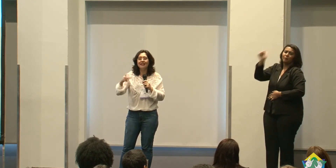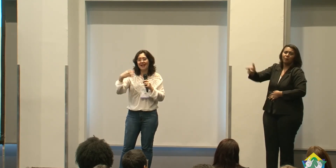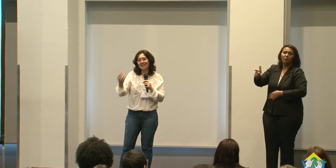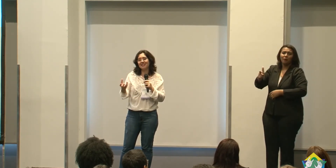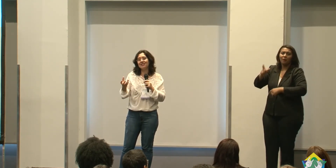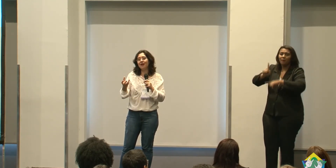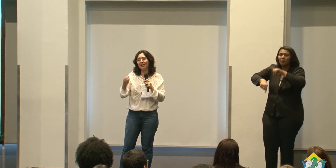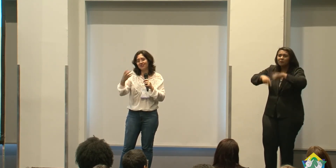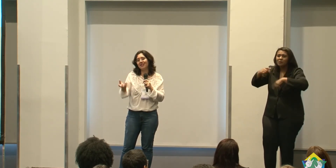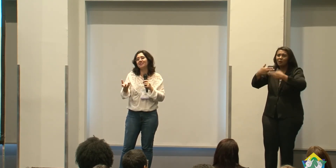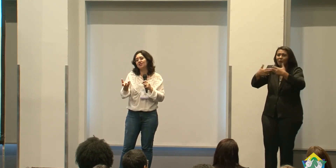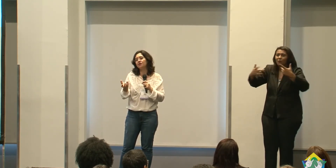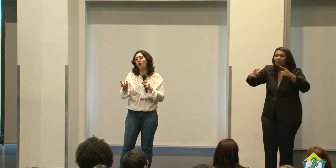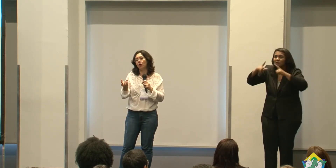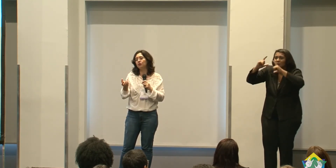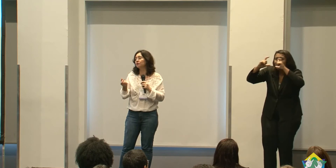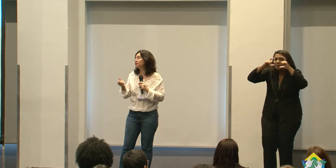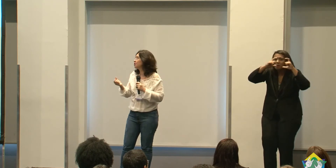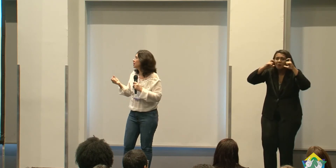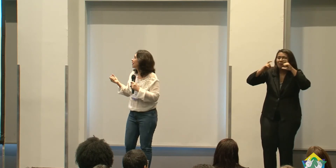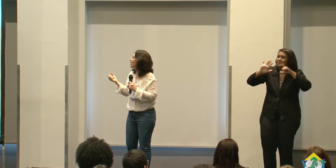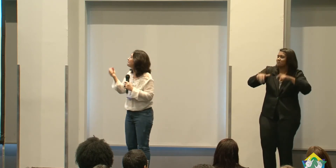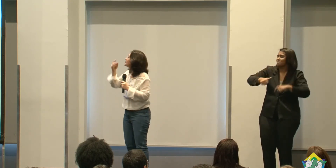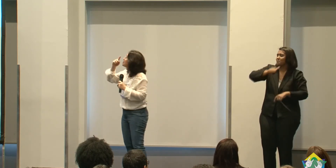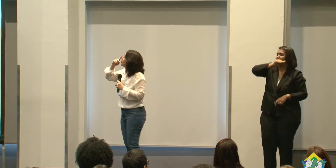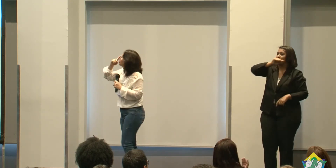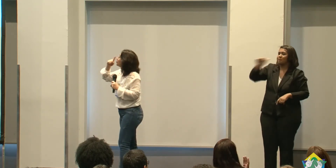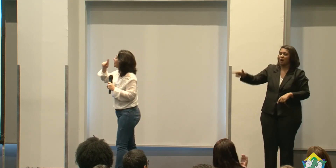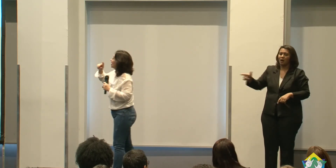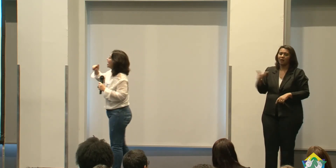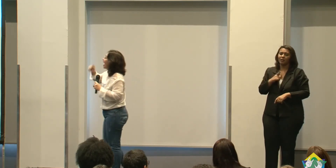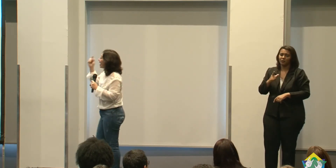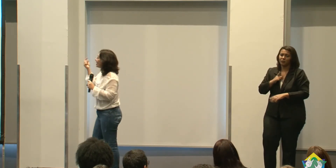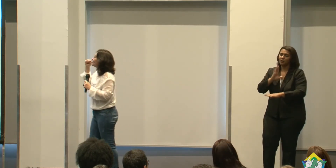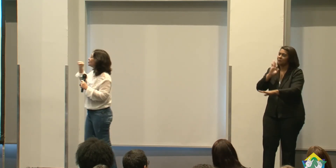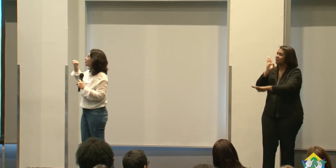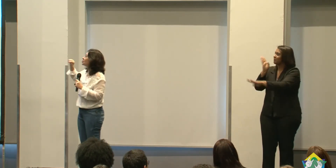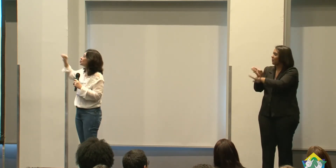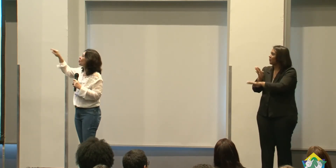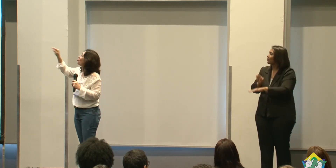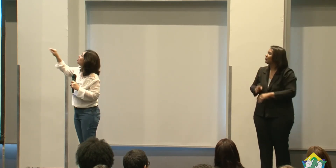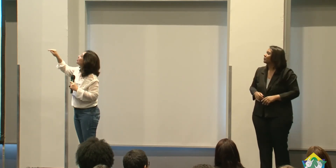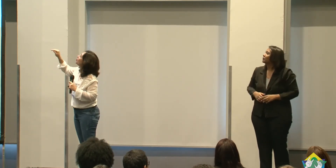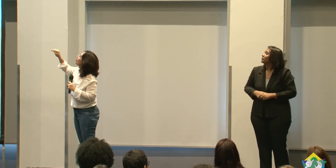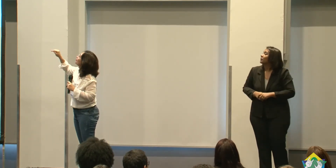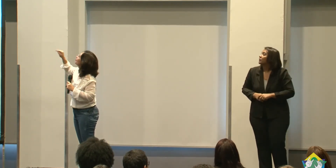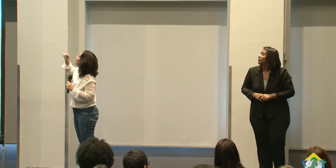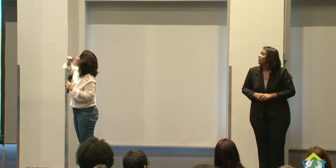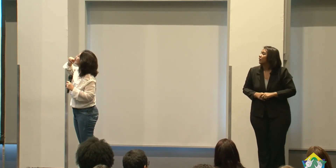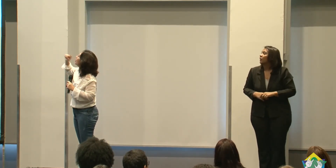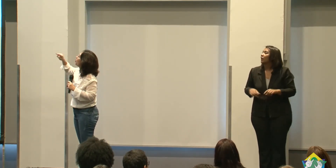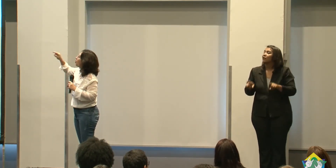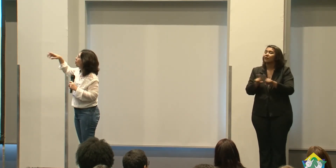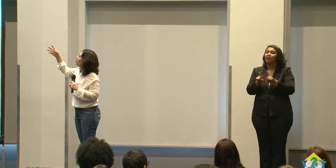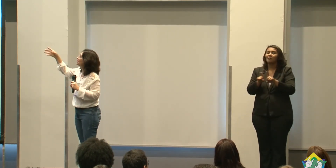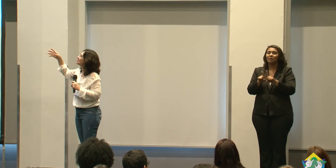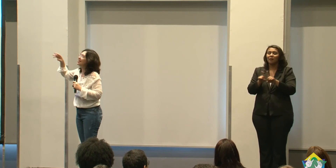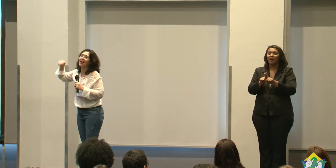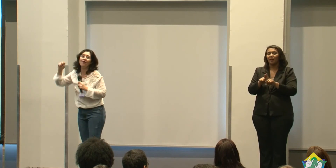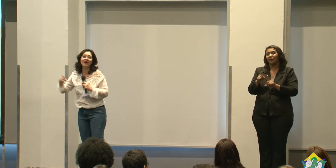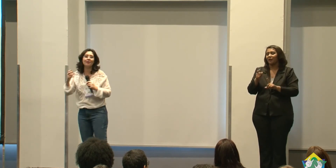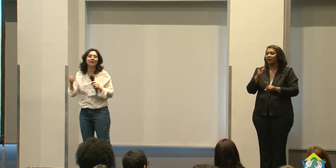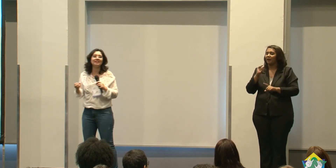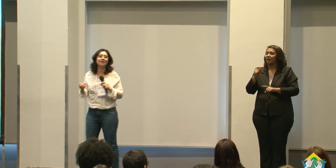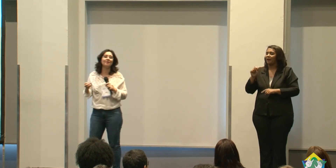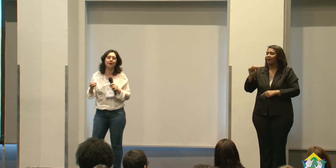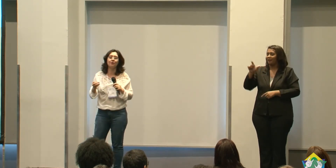produção dessas imagens, dessas fotos, né? Muito bem. Além disso, o que o Oliveira, então, ou o